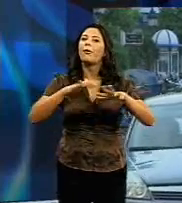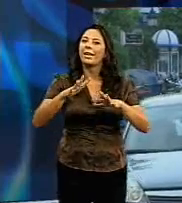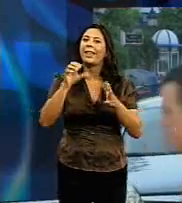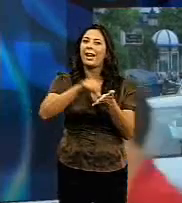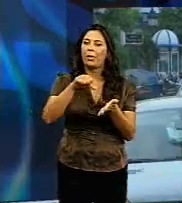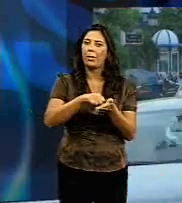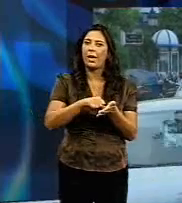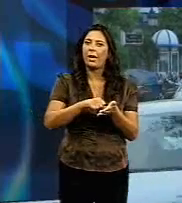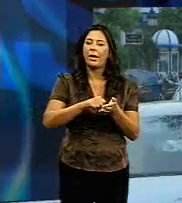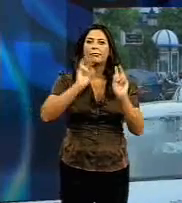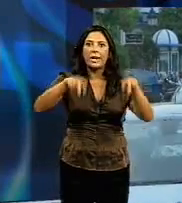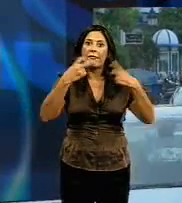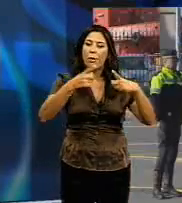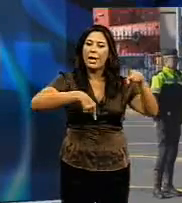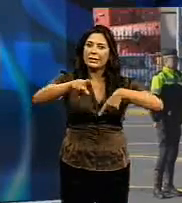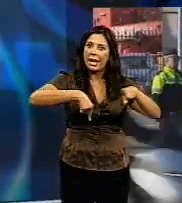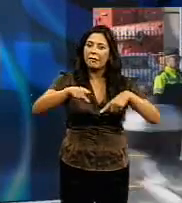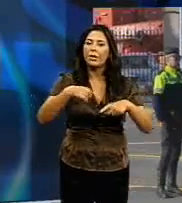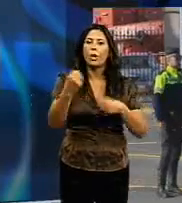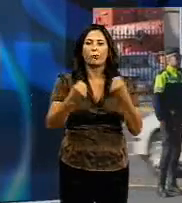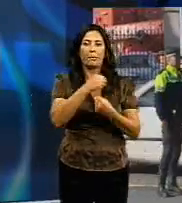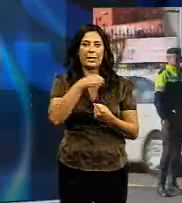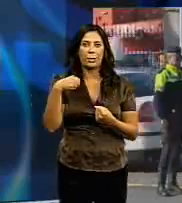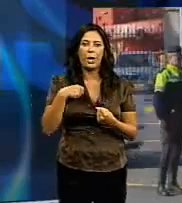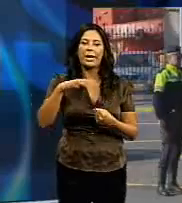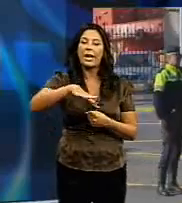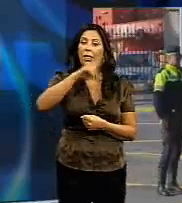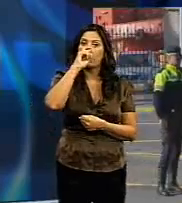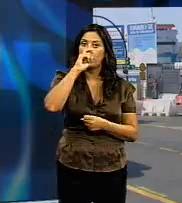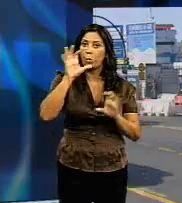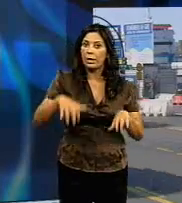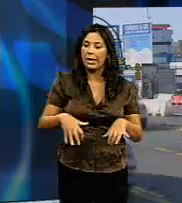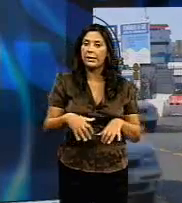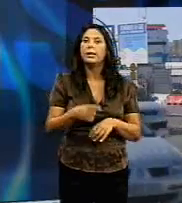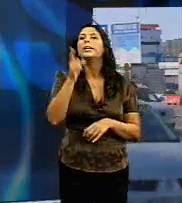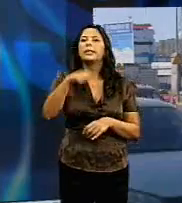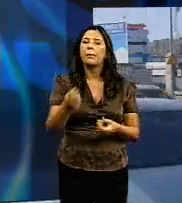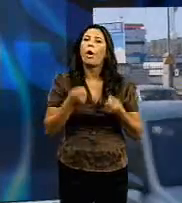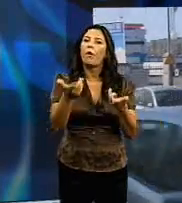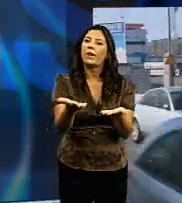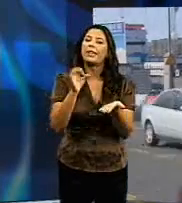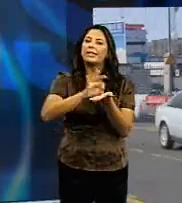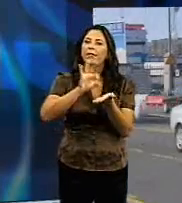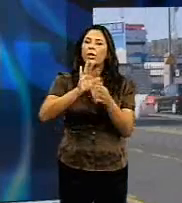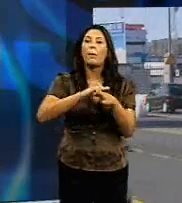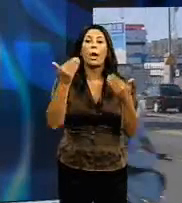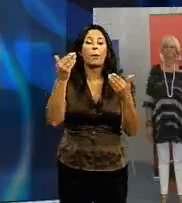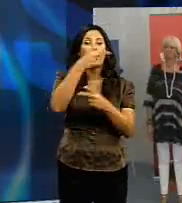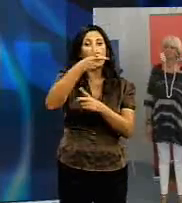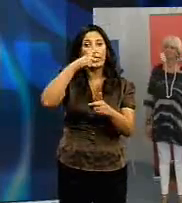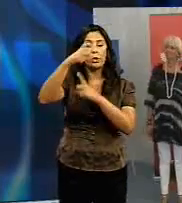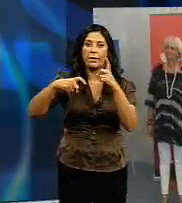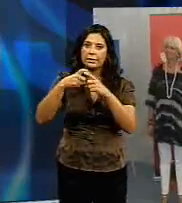que reordenará los tráficos de vehículos particulares por el casco histórico y aportará gran servicio de cara a las conmemoraciones del